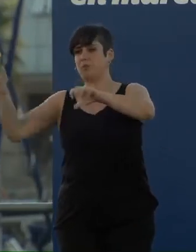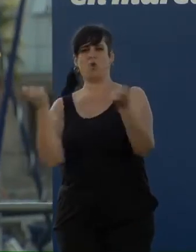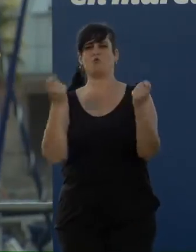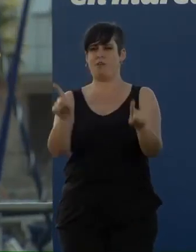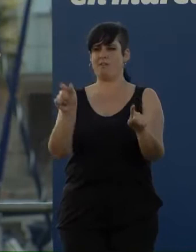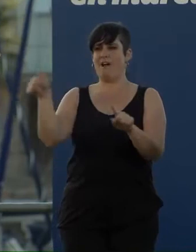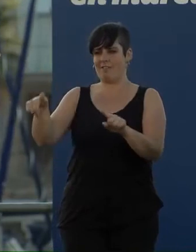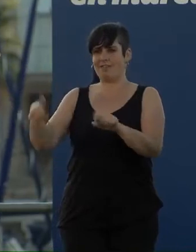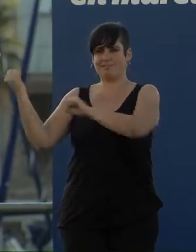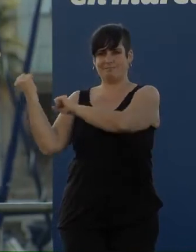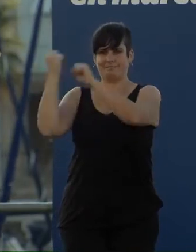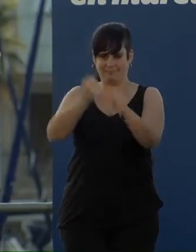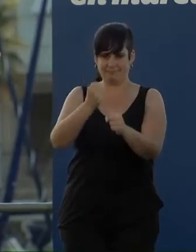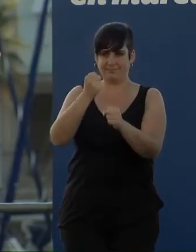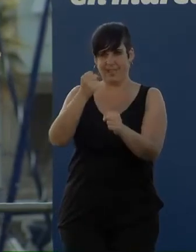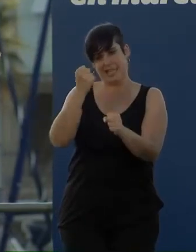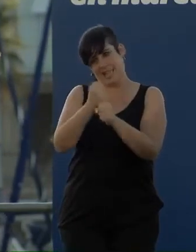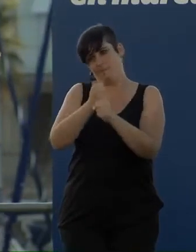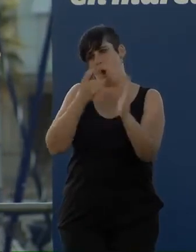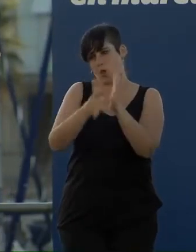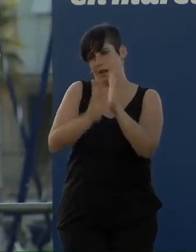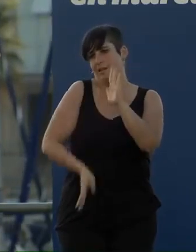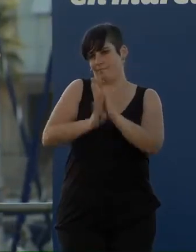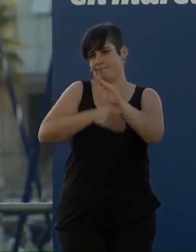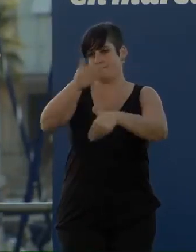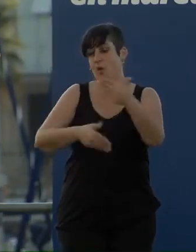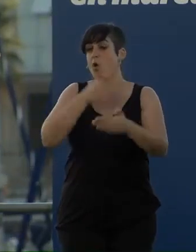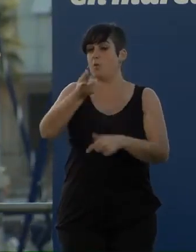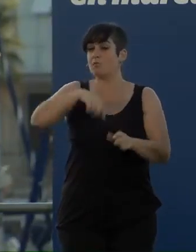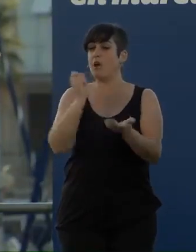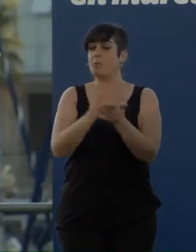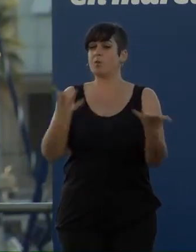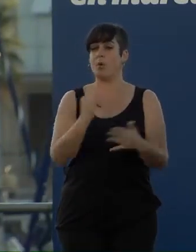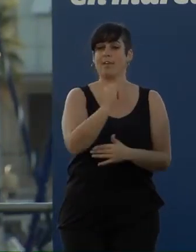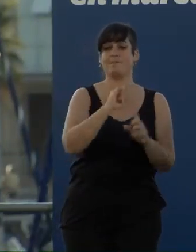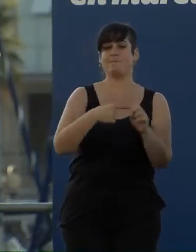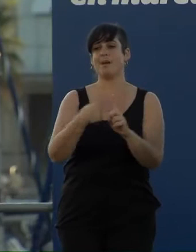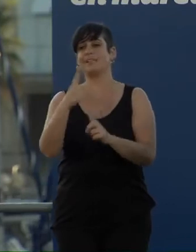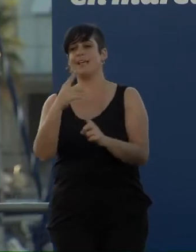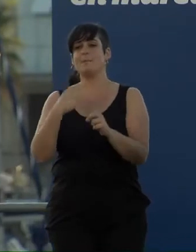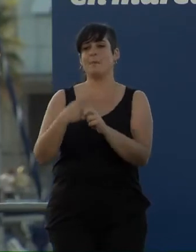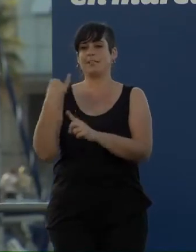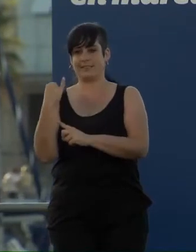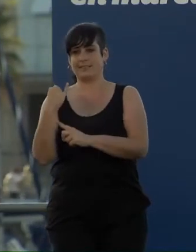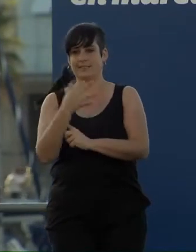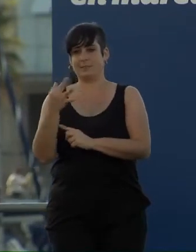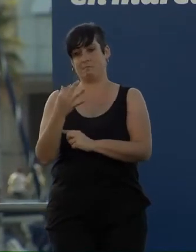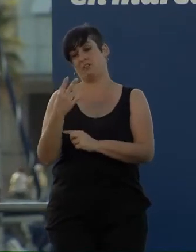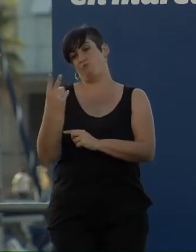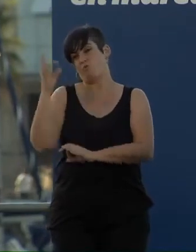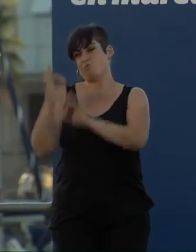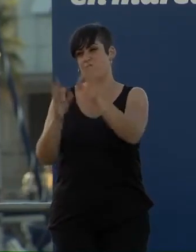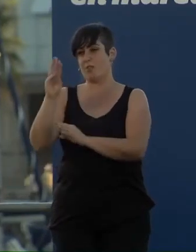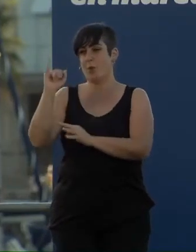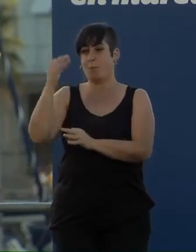que sigan producendo traballo de calidade por eso apostamos Polo i+ d má sí Elevar hasta 2% conxunto deo pib